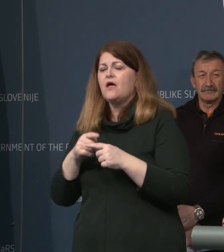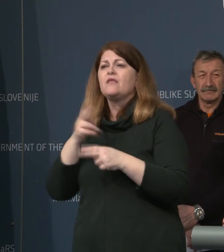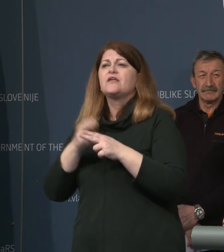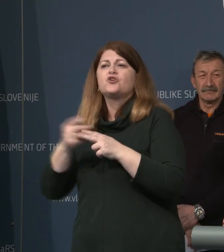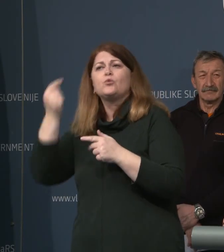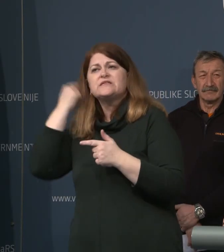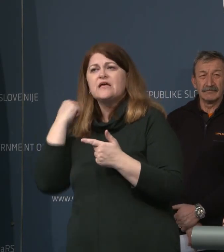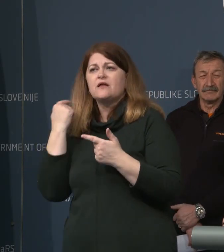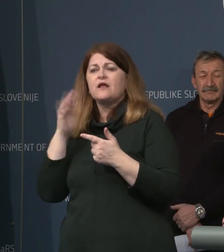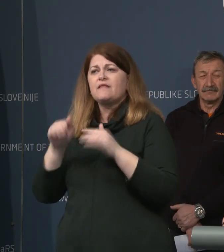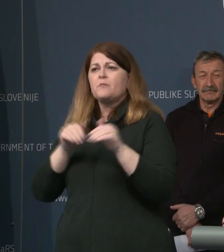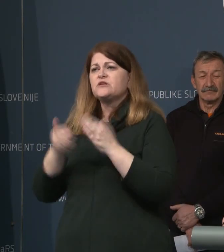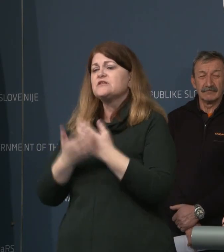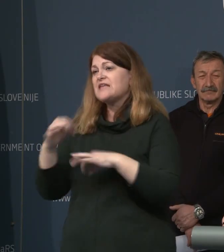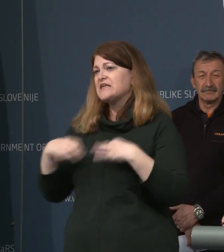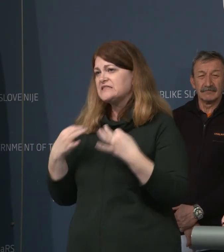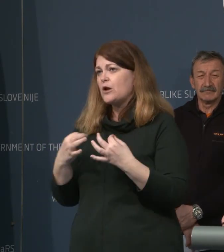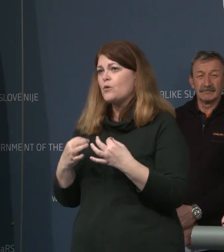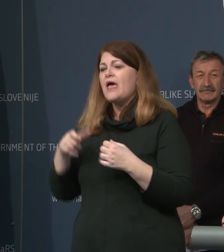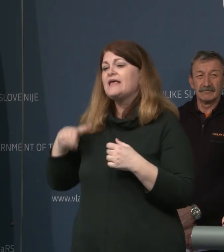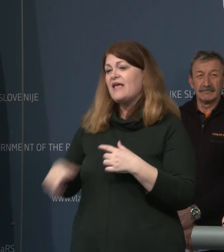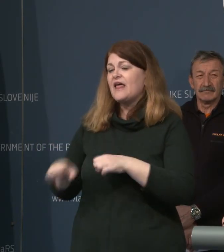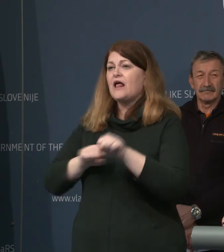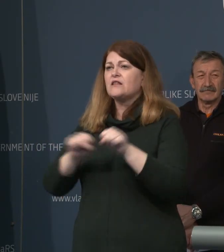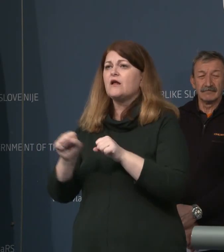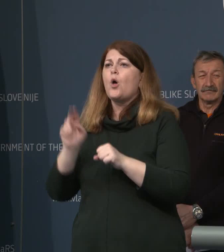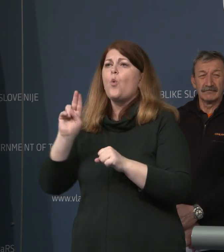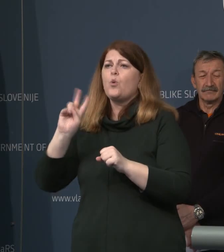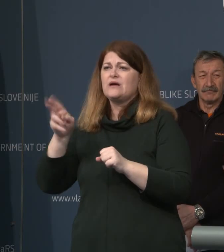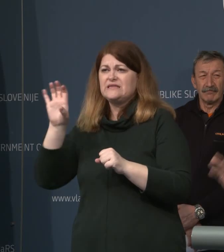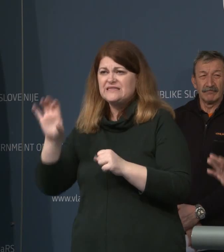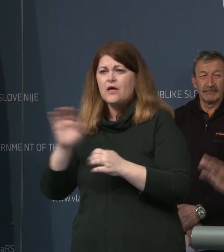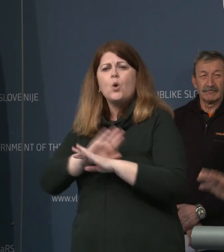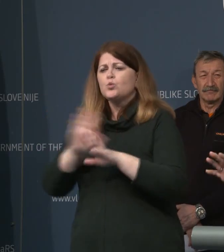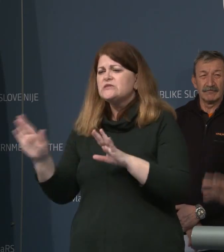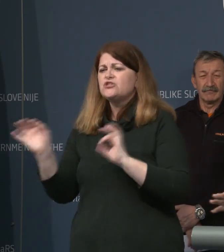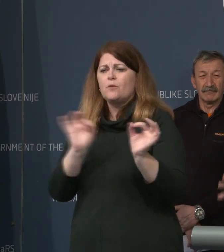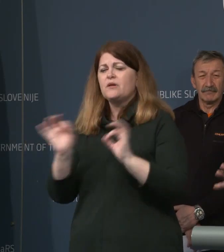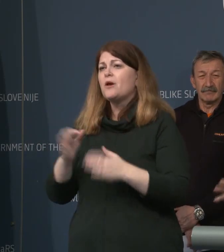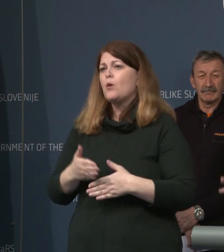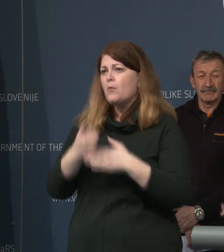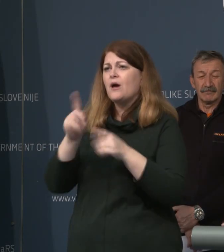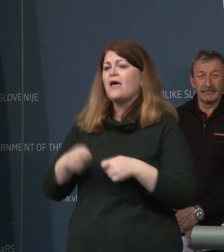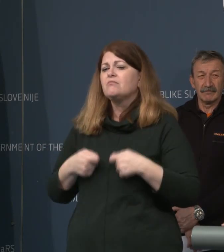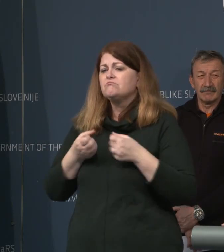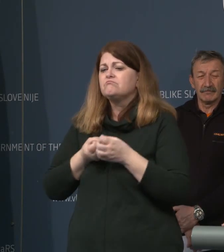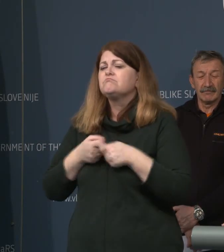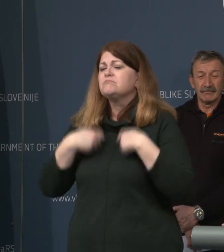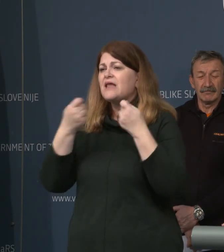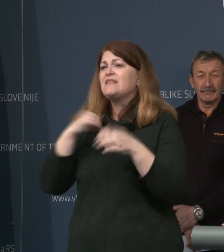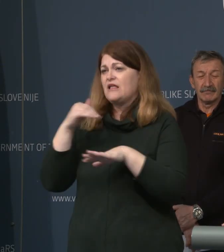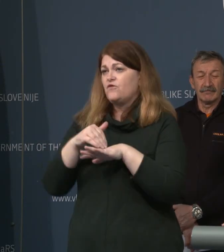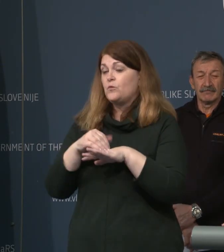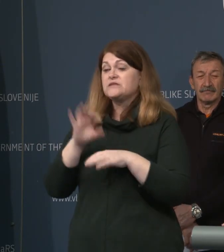državne sekretarke na Ministrstvu za zdravje, celo generalnega direktorja Univerzitetnega kliničnega centra, vsi so pripravljeni pomagati in podajati informacije.